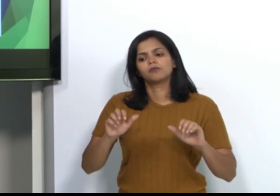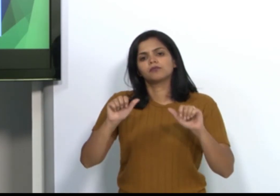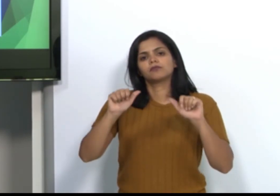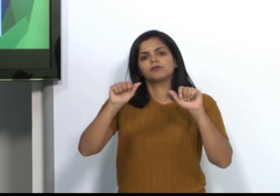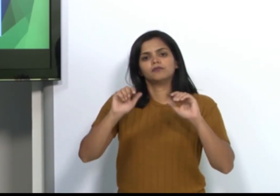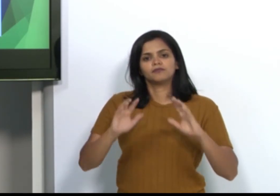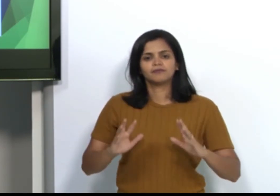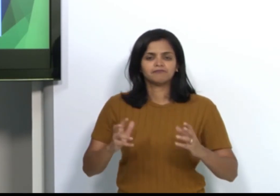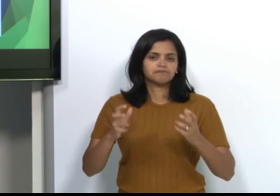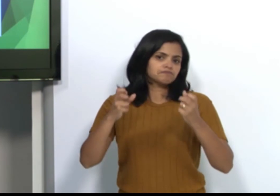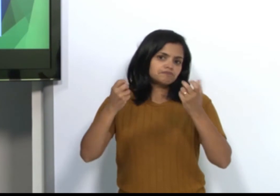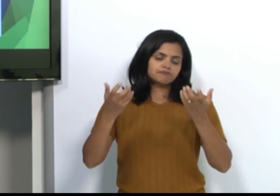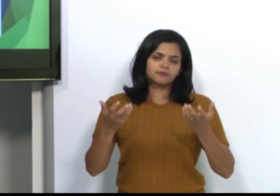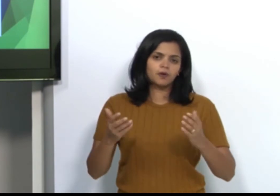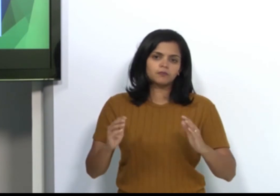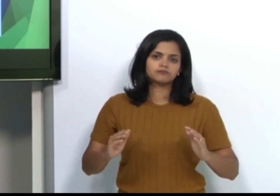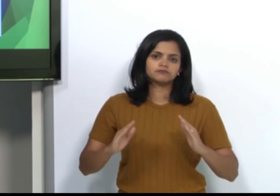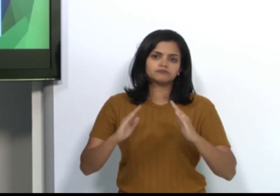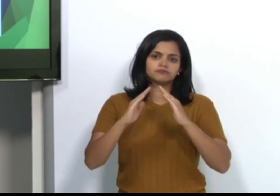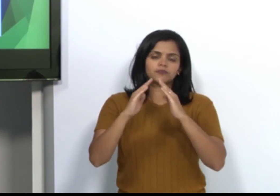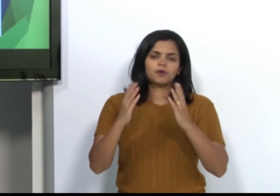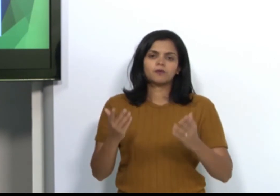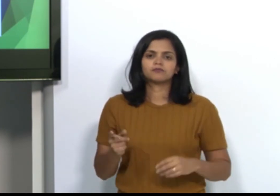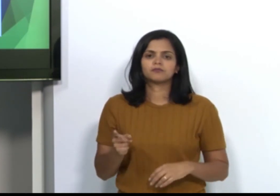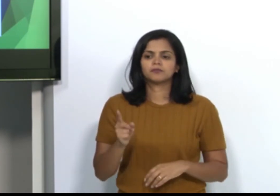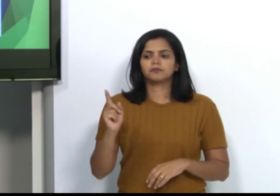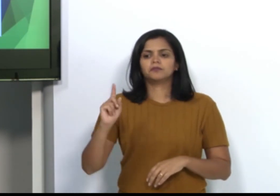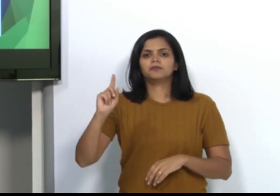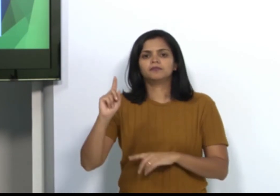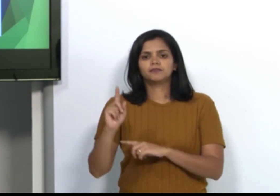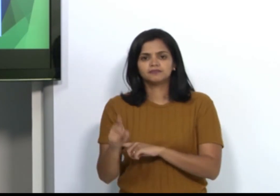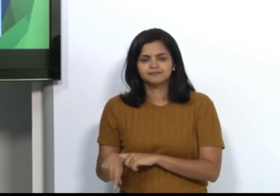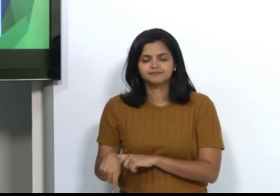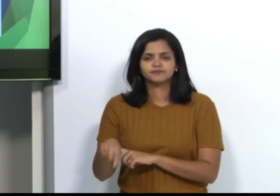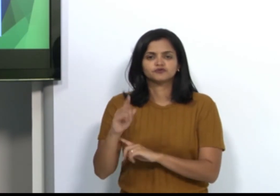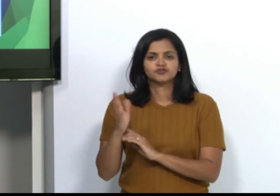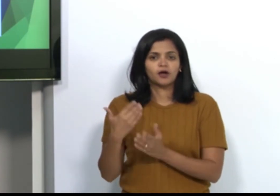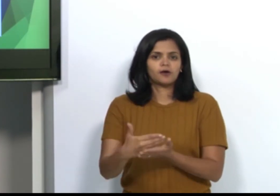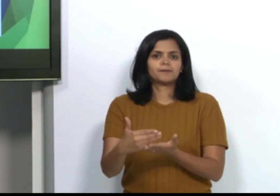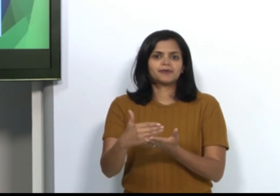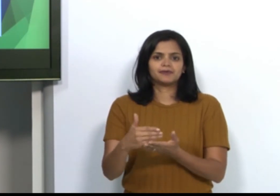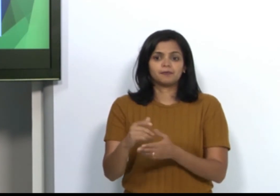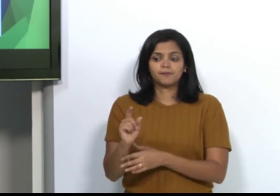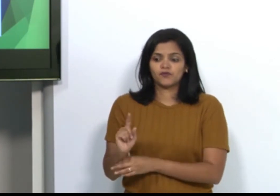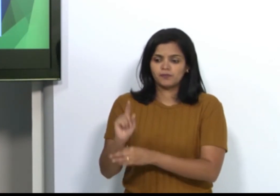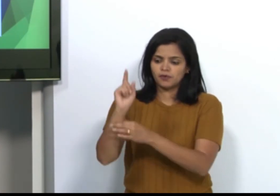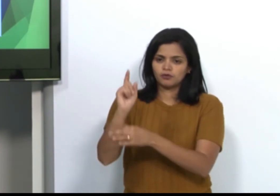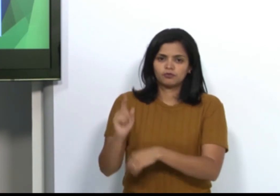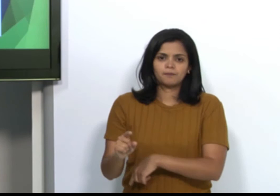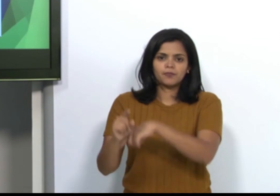Temos ali a configuração de mão, movimento, para fazer o sinal, por exemplo, casa.